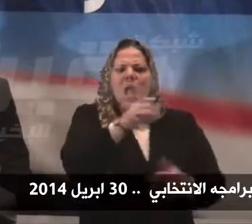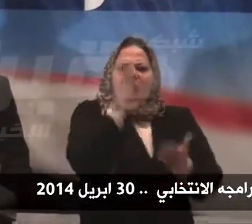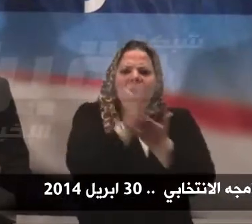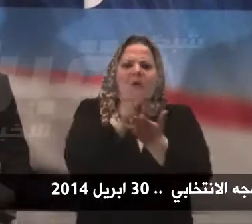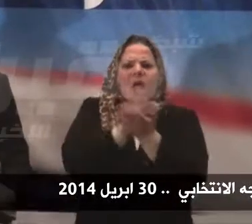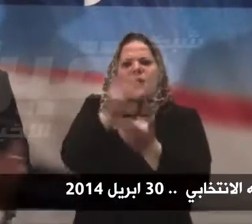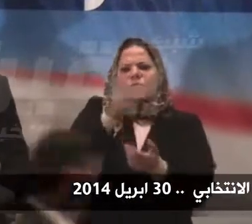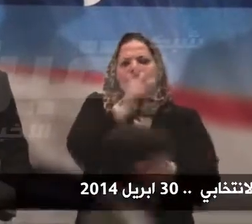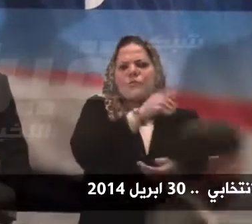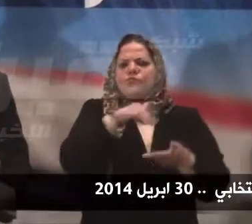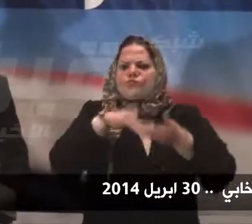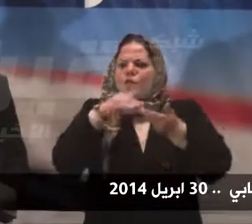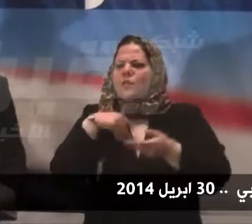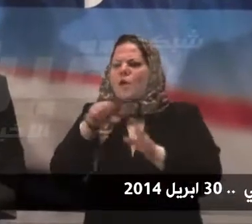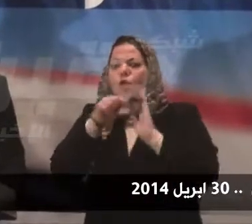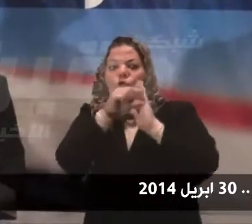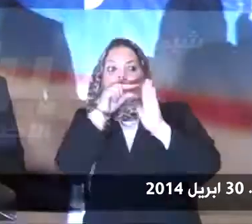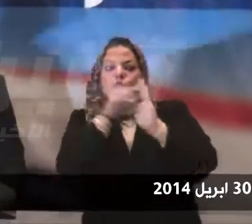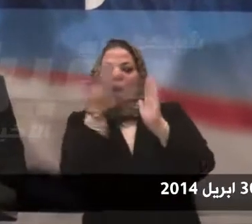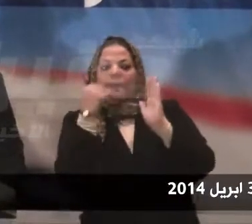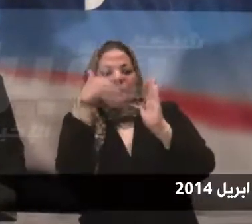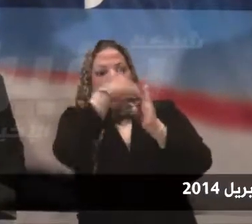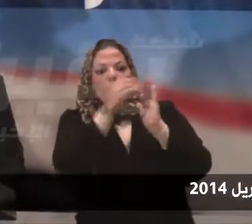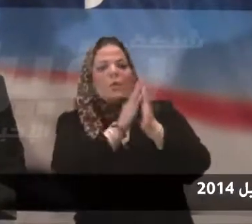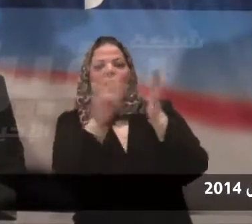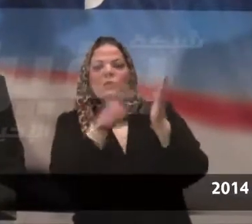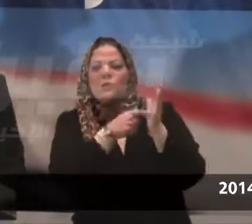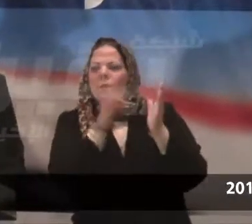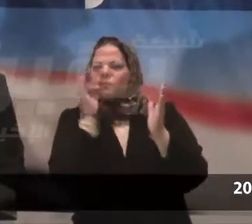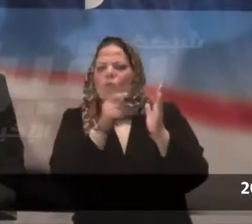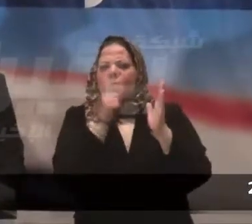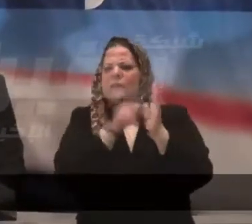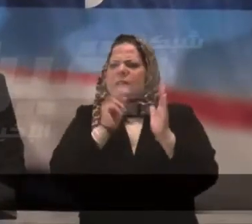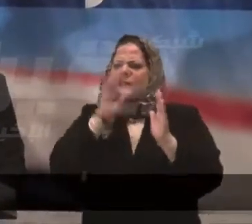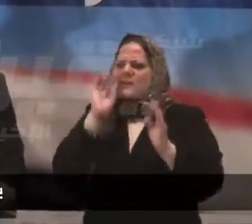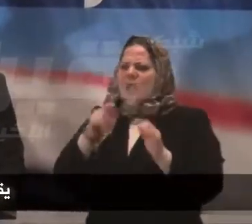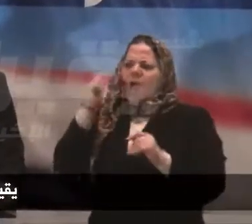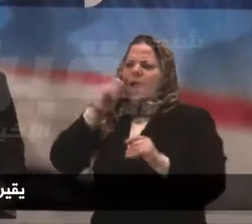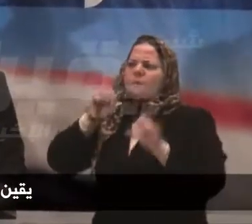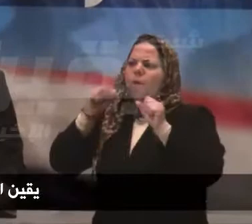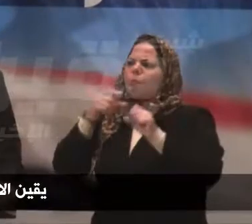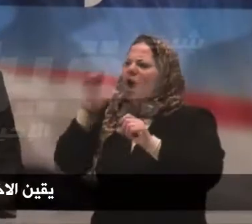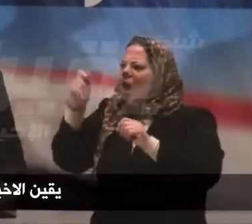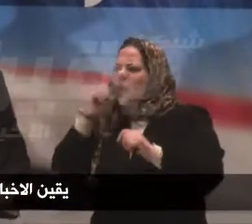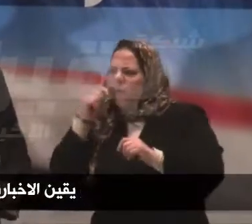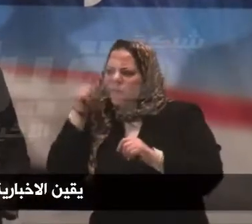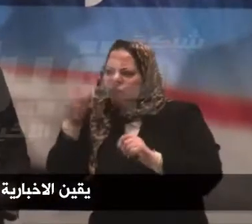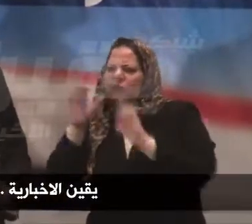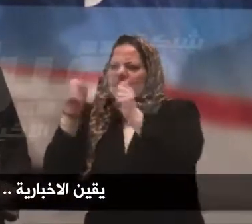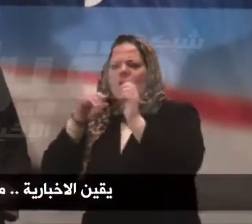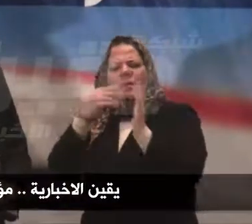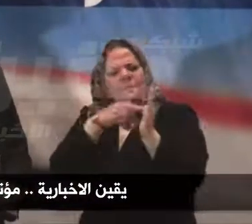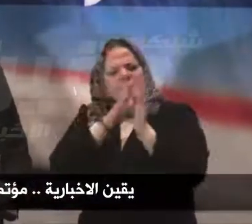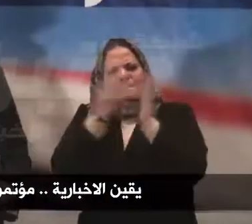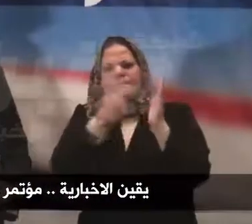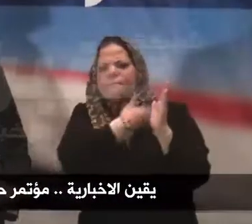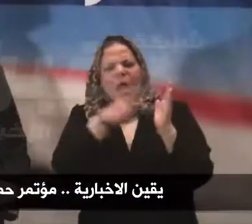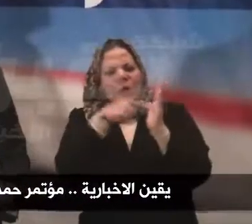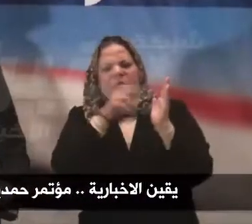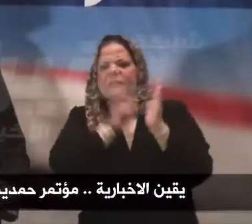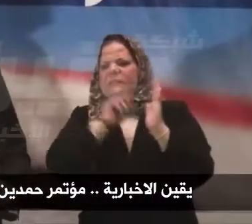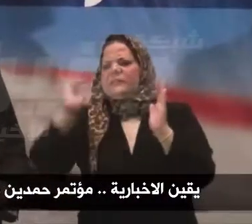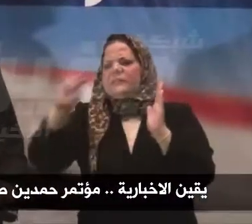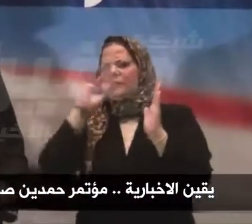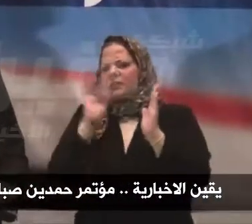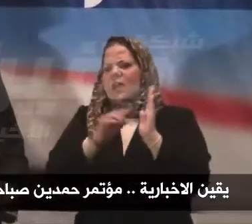والحريات الأساسية في الدستور وعدم مخالفتها، بل وتغليظ العقوبات على أي انتهاكات تقع في هذا الشأن.